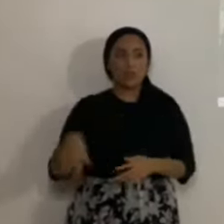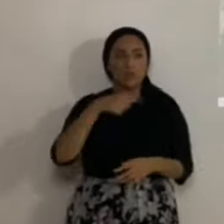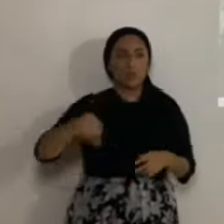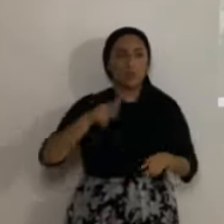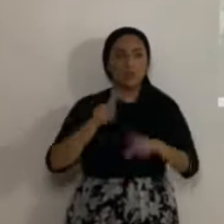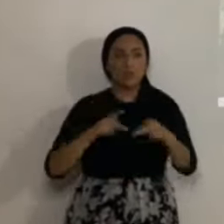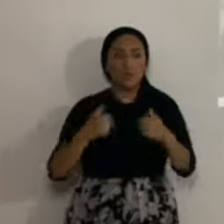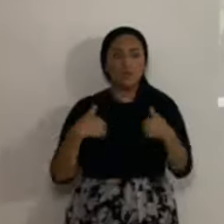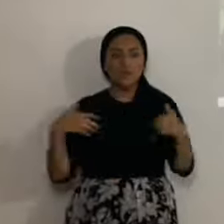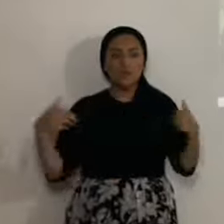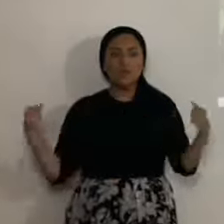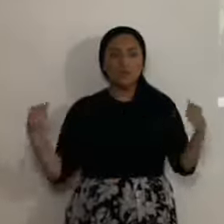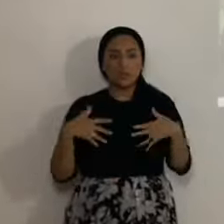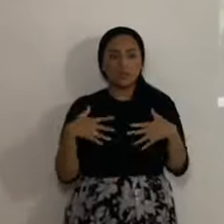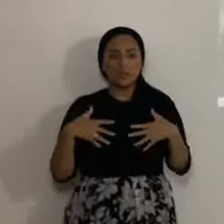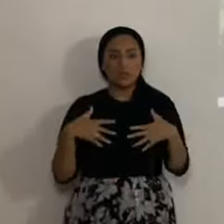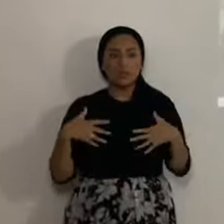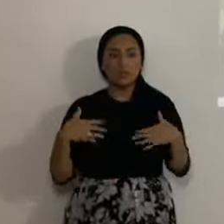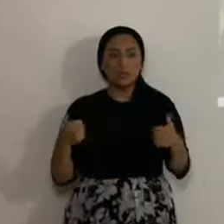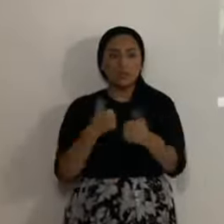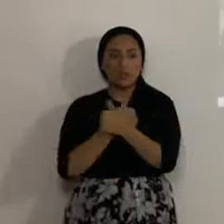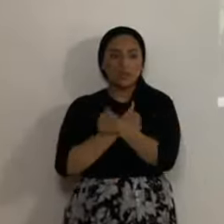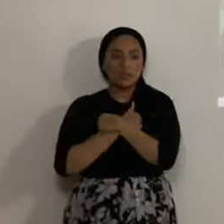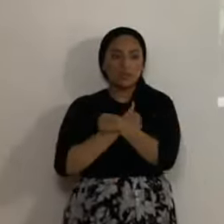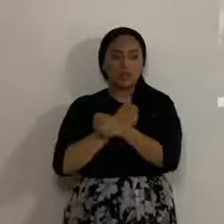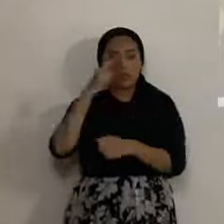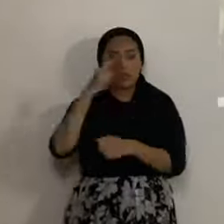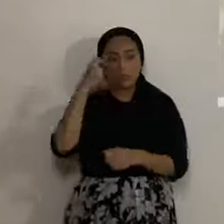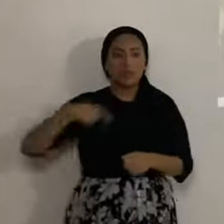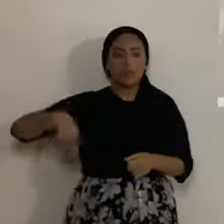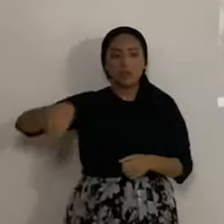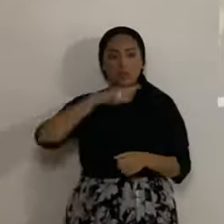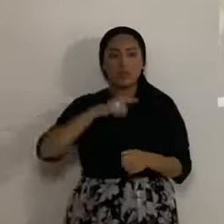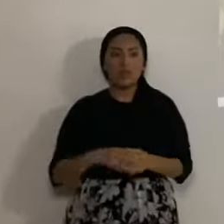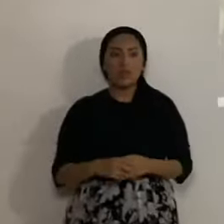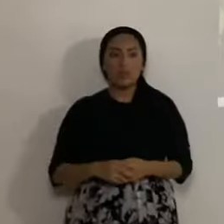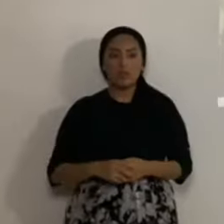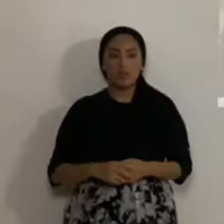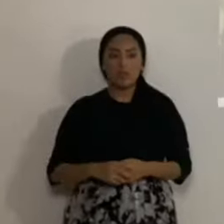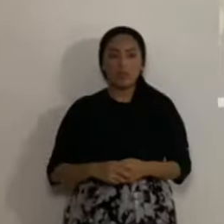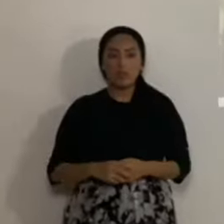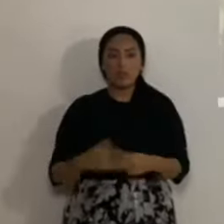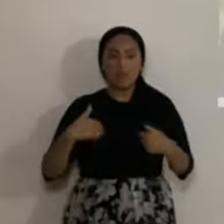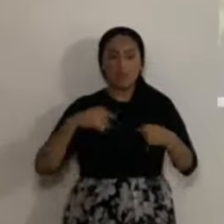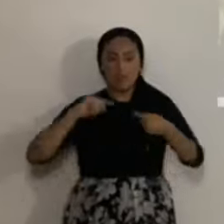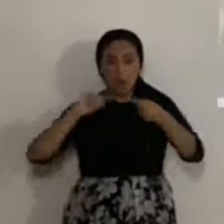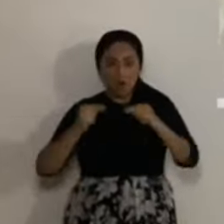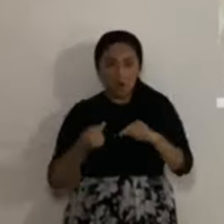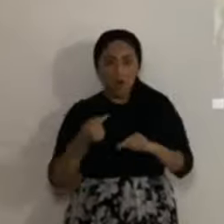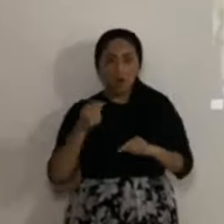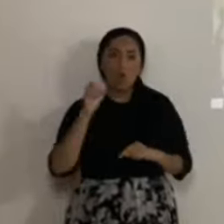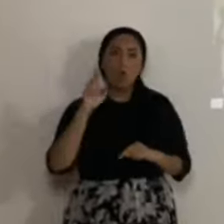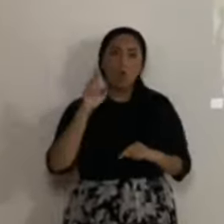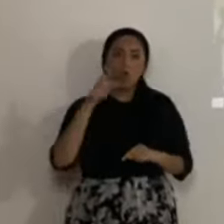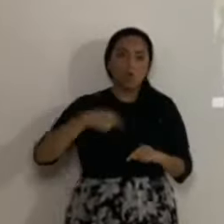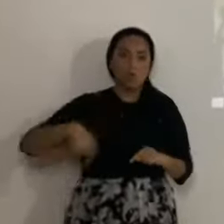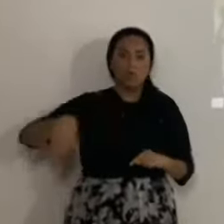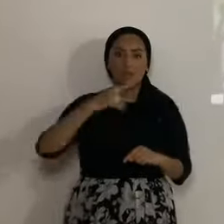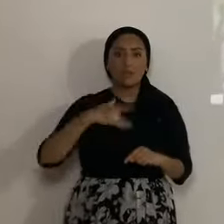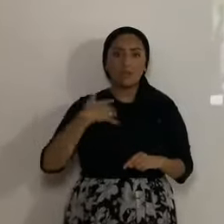le tienen miedo al amor, porque han sido, de alguna manera, dañadas, o de por sí, ellos son